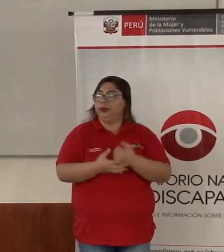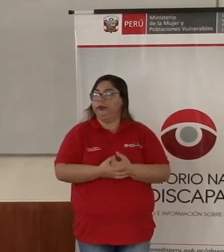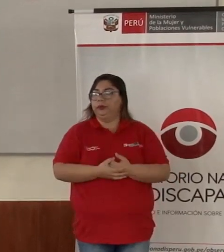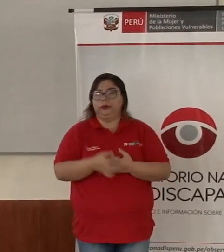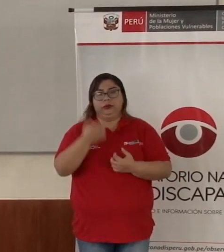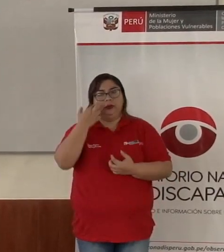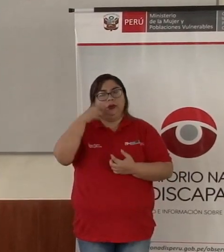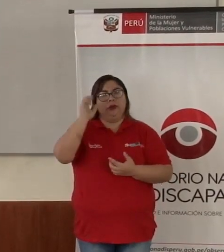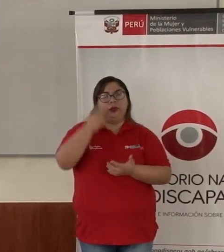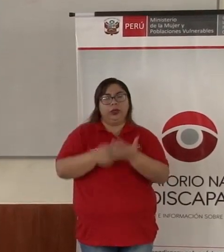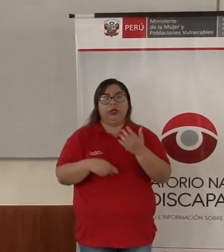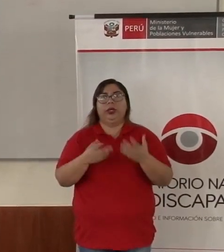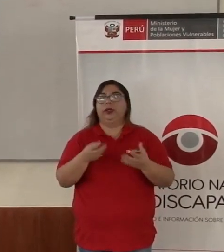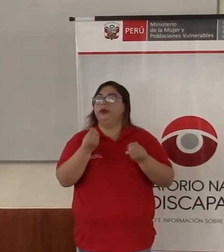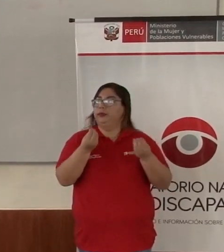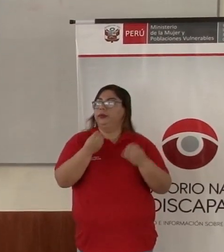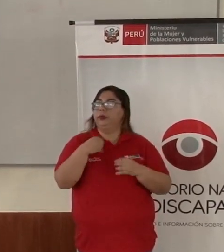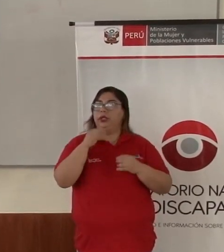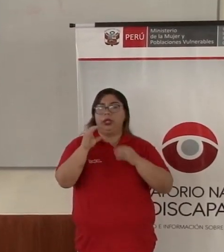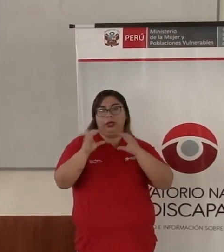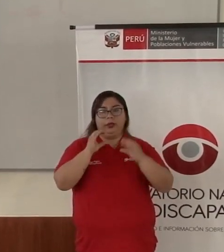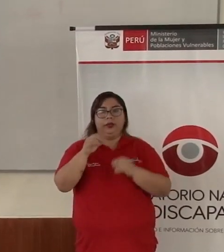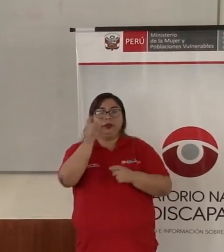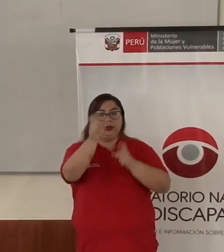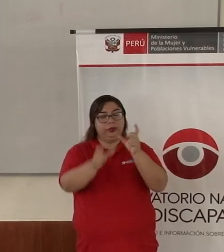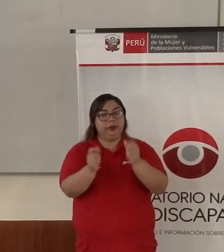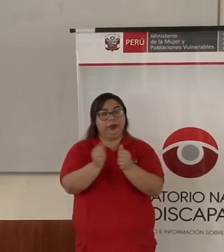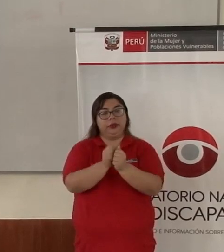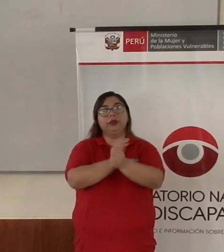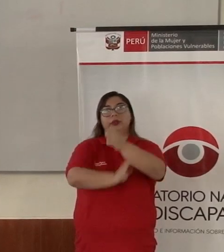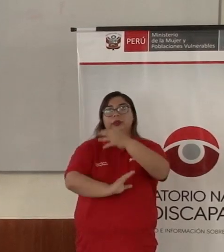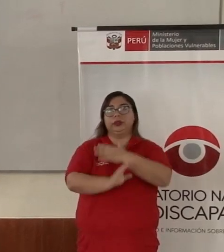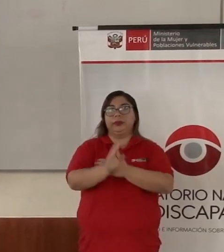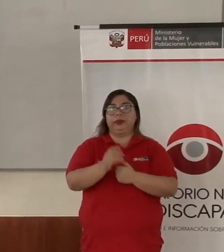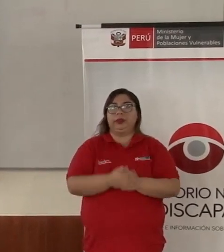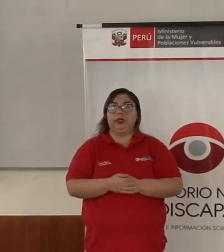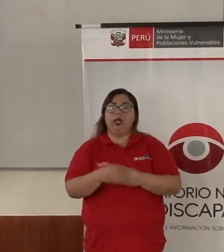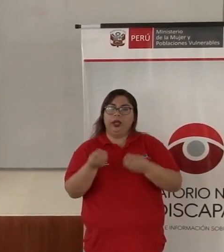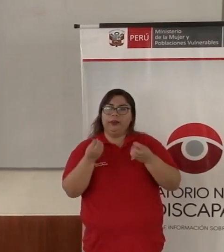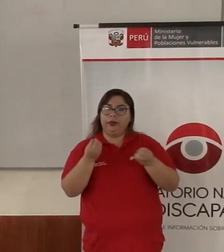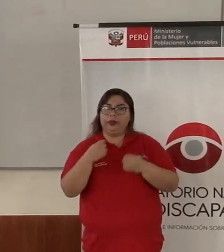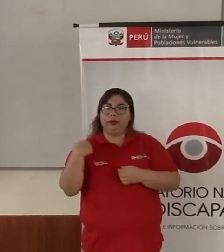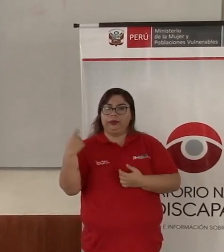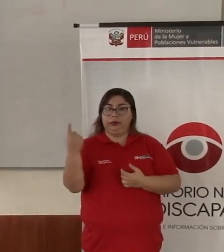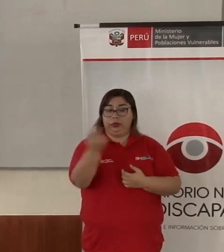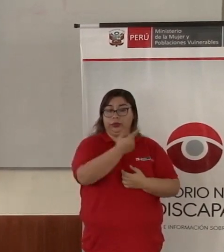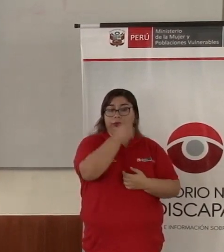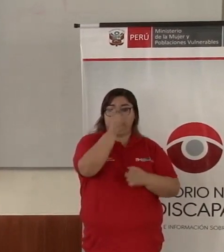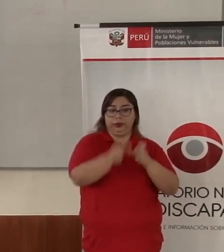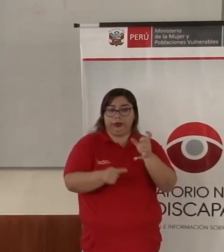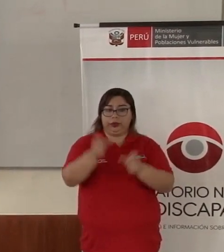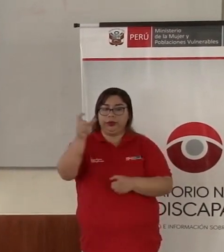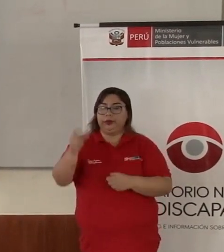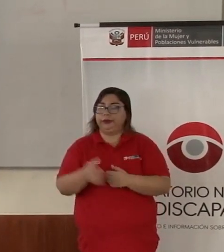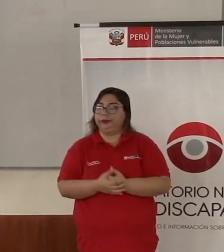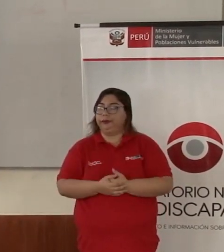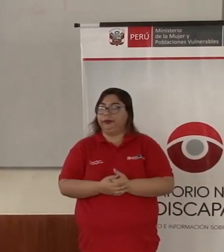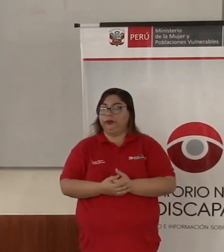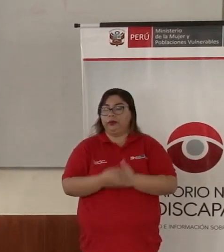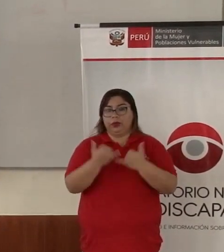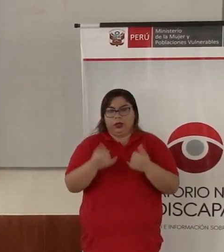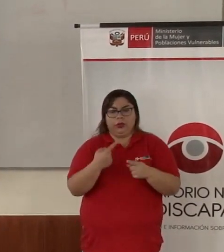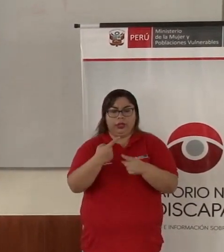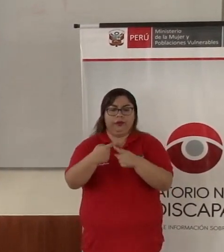¿Por qué no empezamos hablando de personas con discapacidad? Porque ante todo somos personas, y en eso no hay